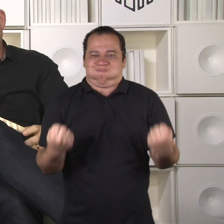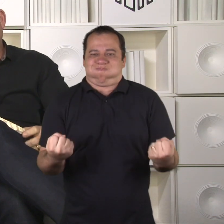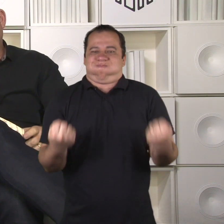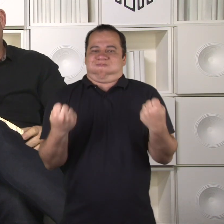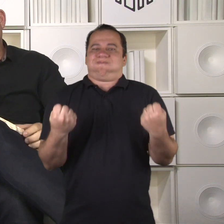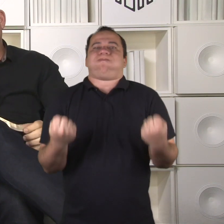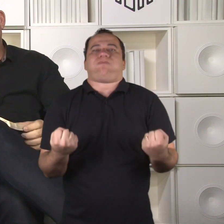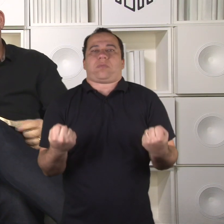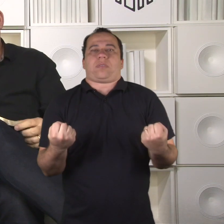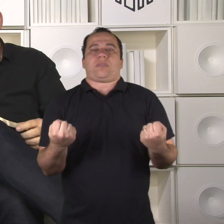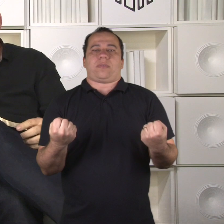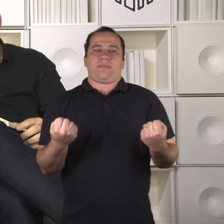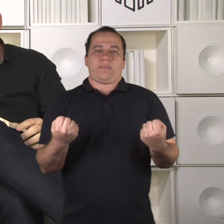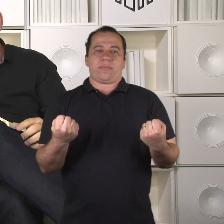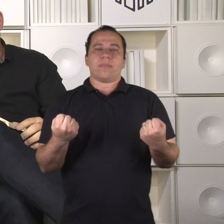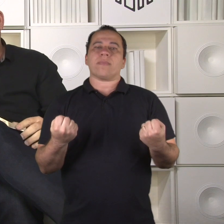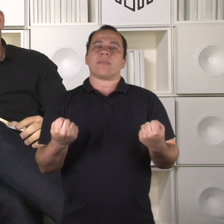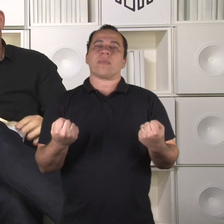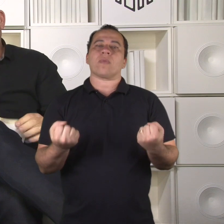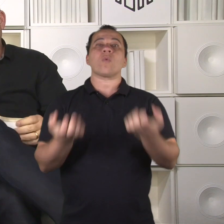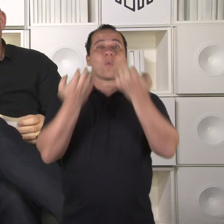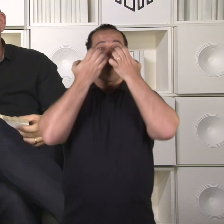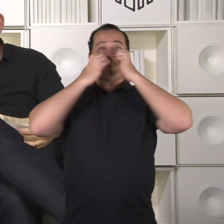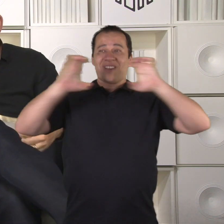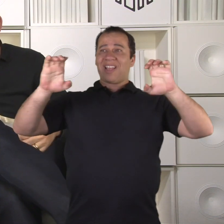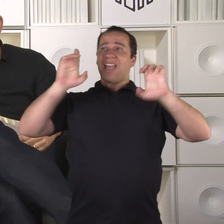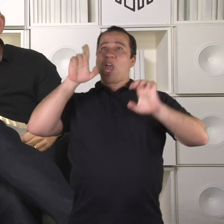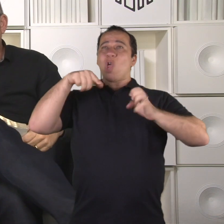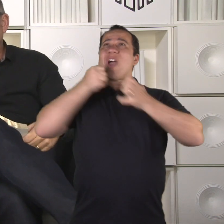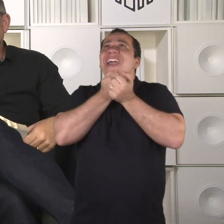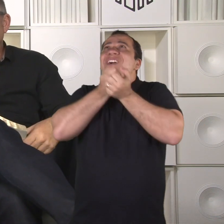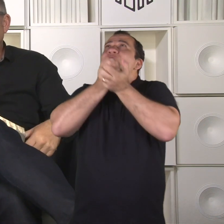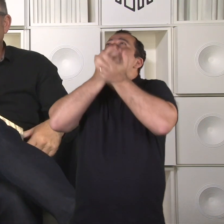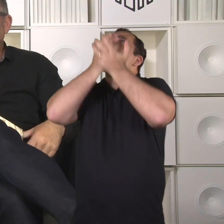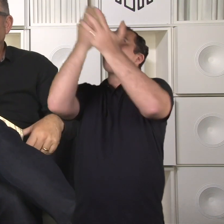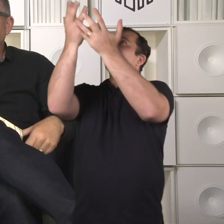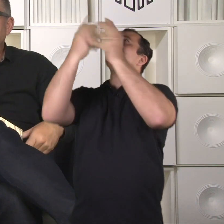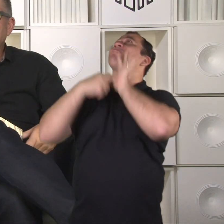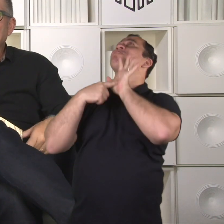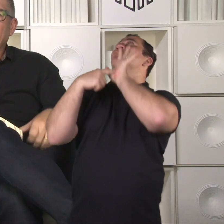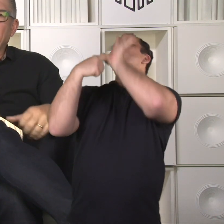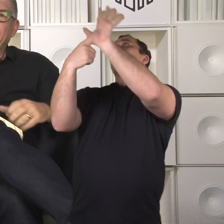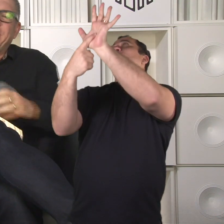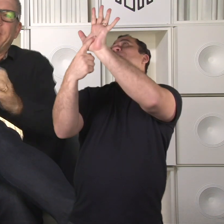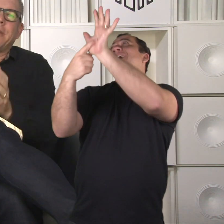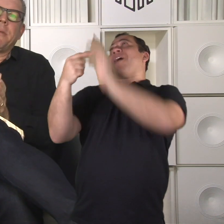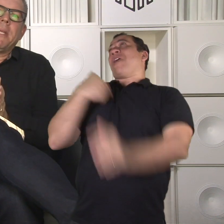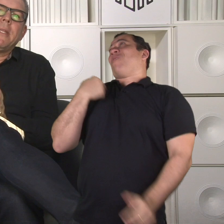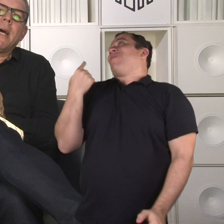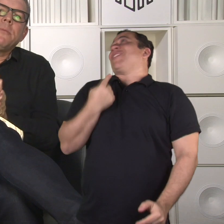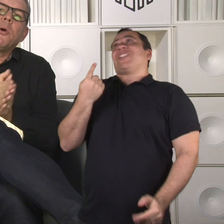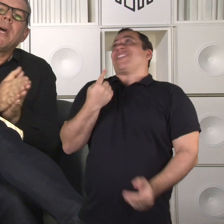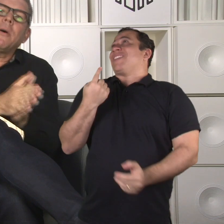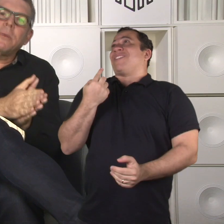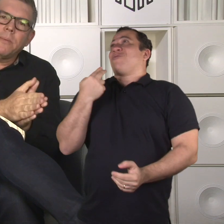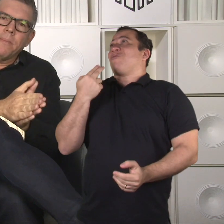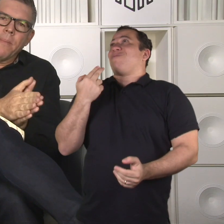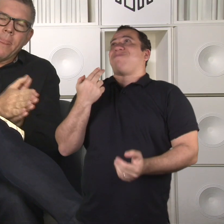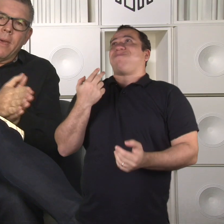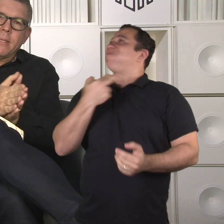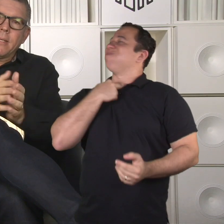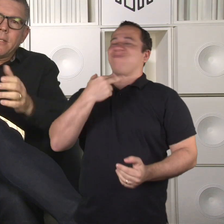Evangelho é essa confissão. Então, a santidade do Evangelho não é a perfectibilidade